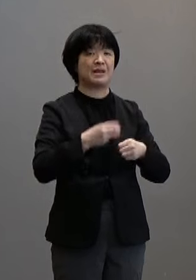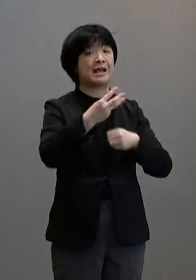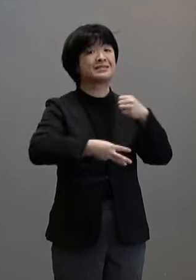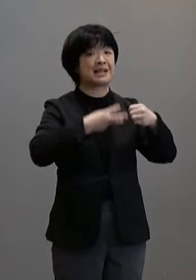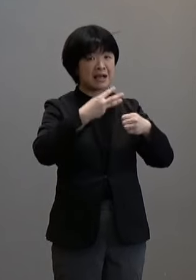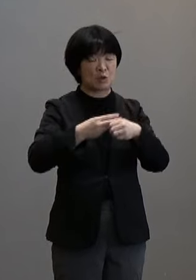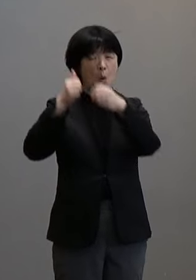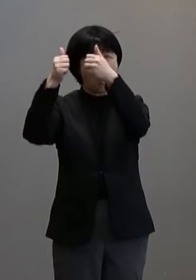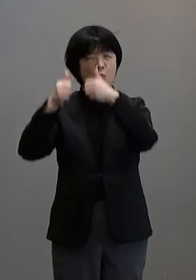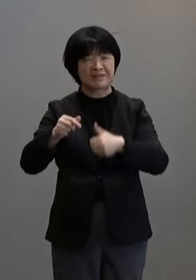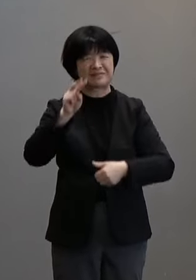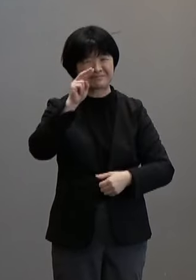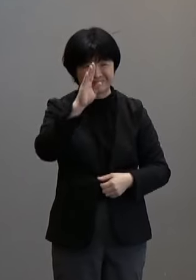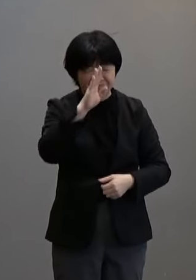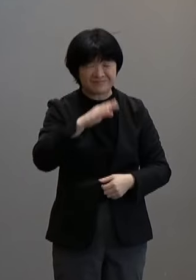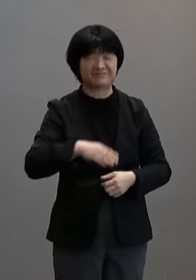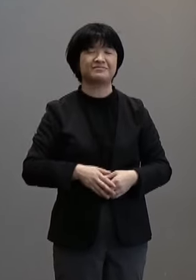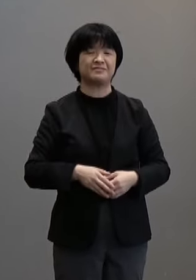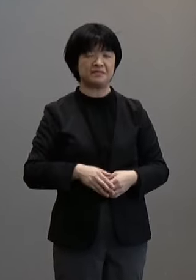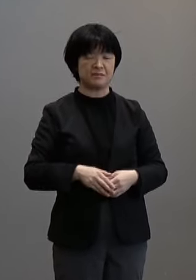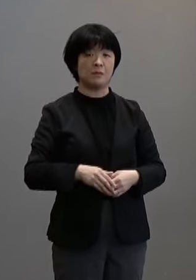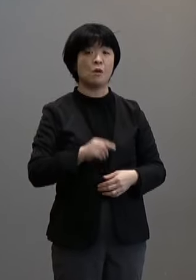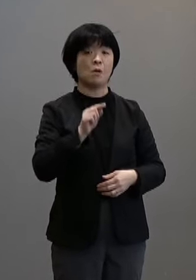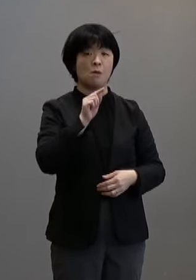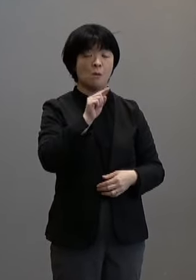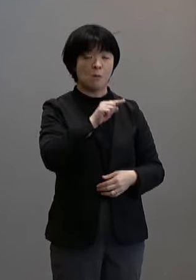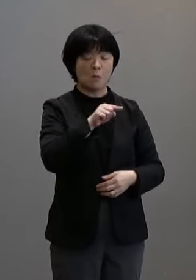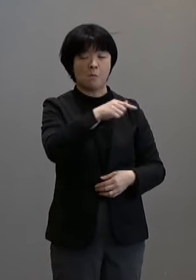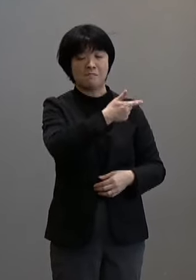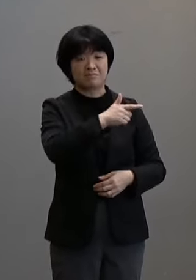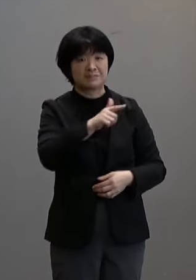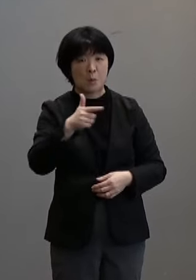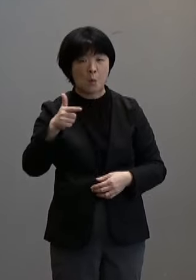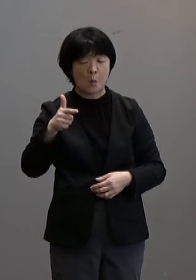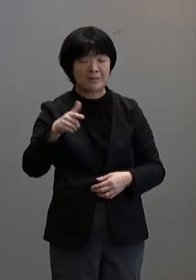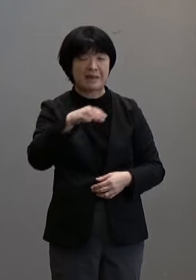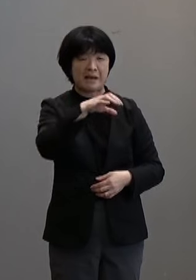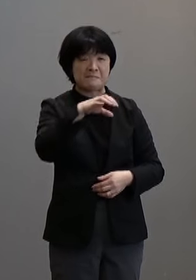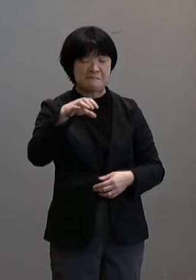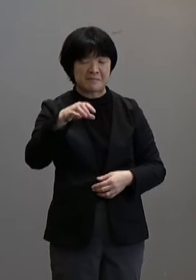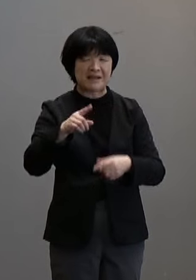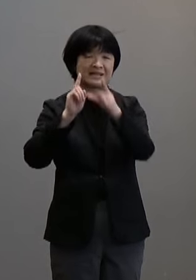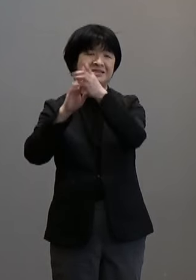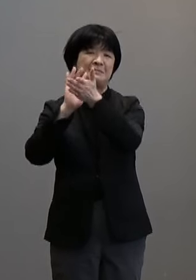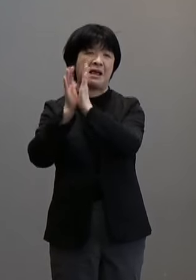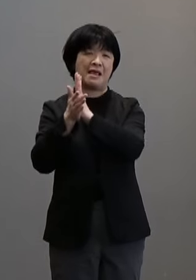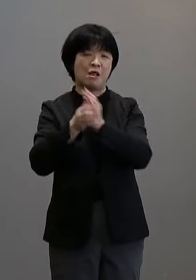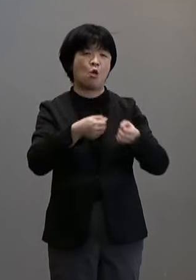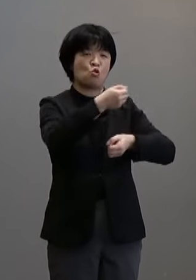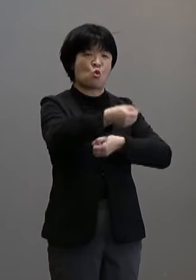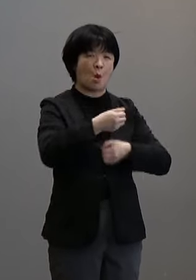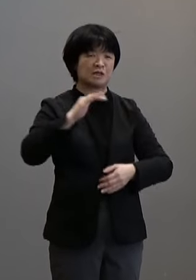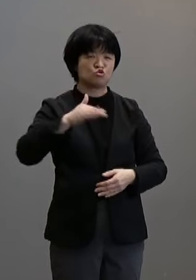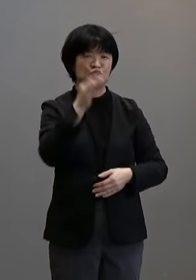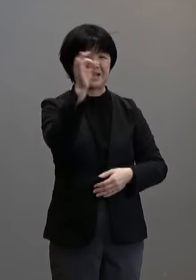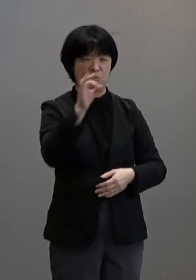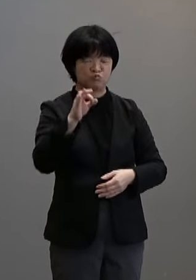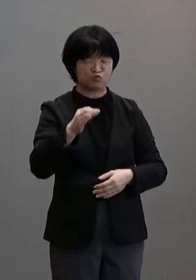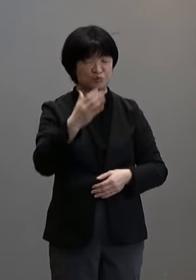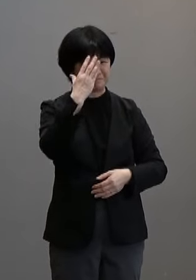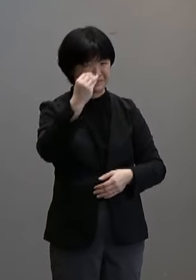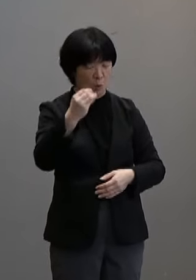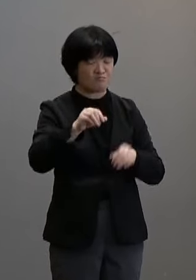認ください。県ではこれらのフェアやコンテストなど様々な形で県産農林水産物の魅力発信を行って